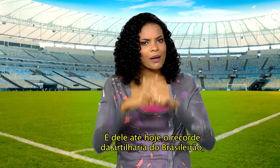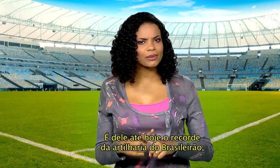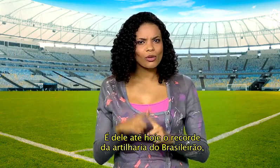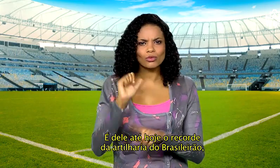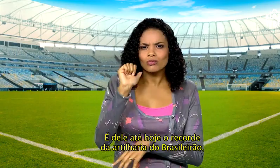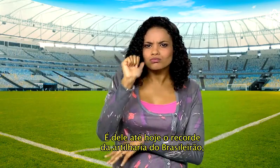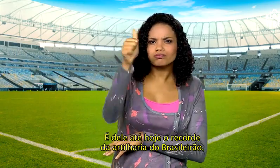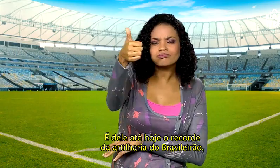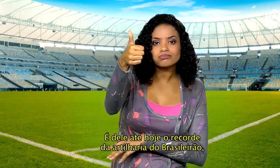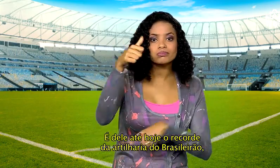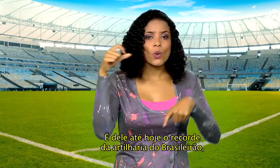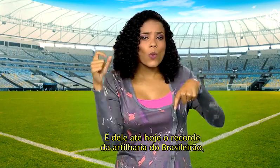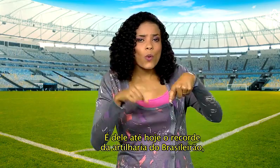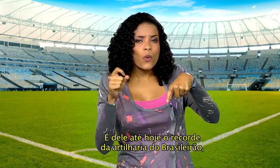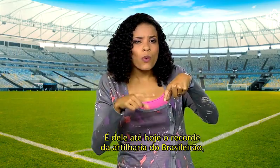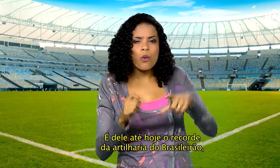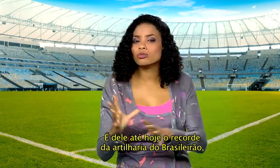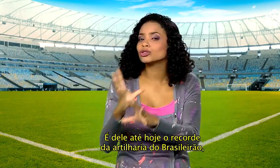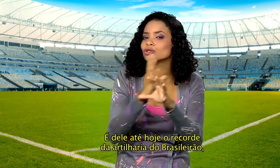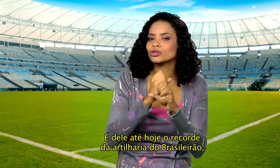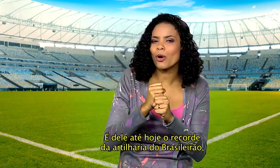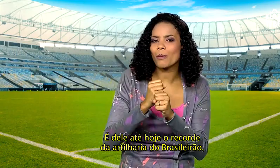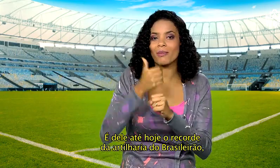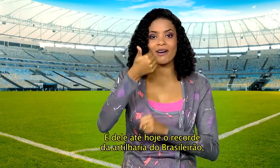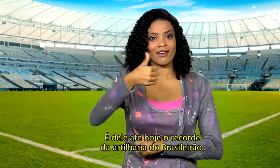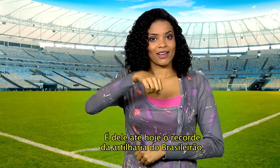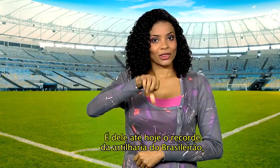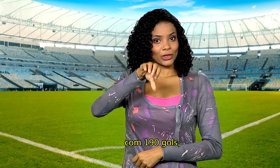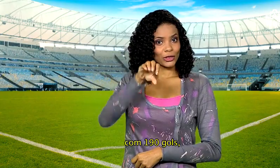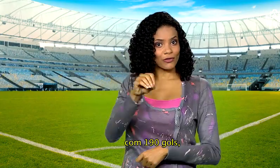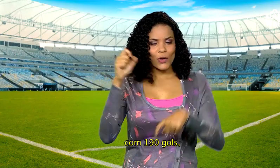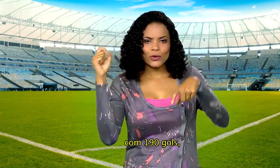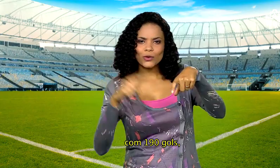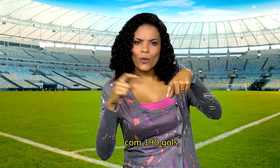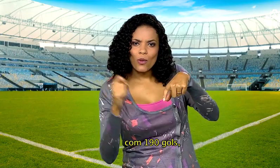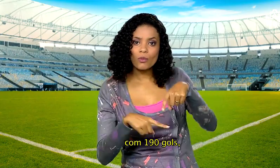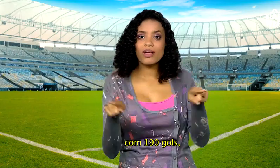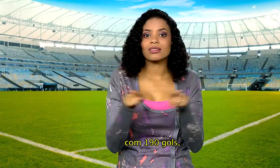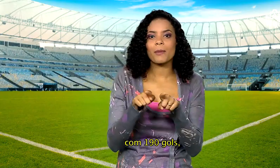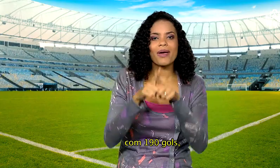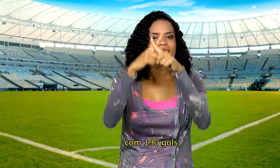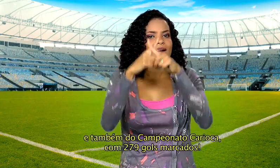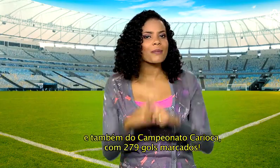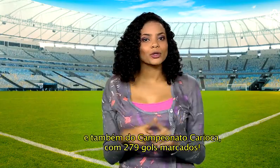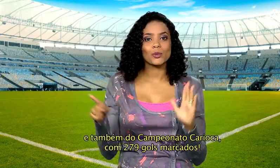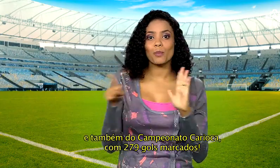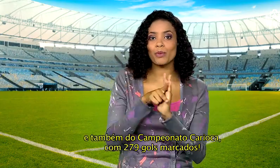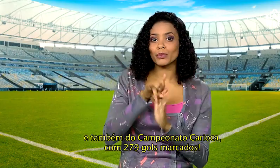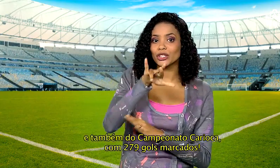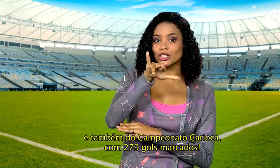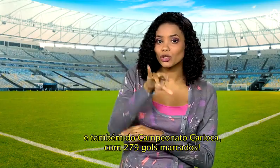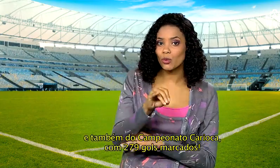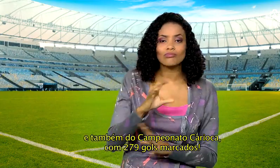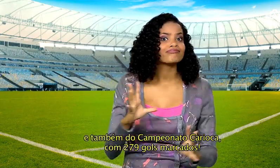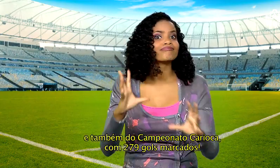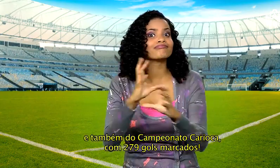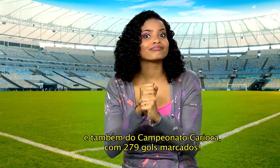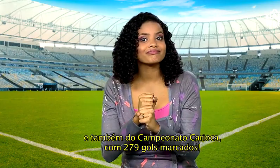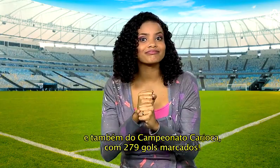até hoje o recorde da artilharia do Brasileirão, com 190 gols. E também do Campeonato Carioca,